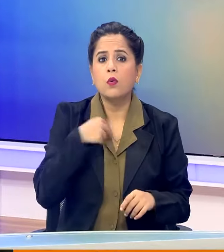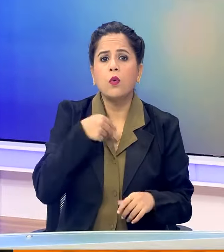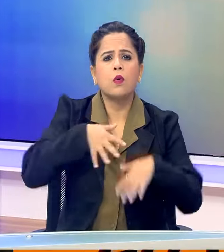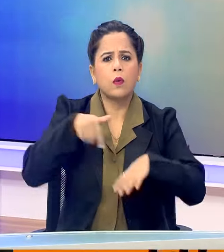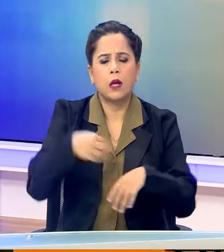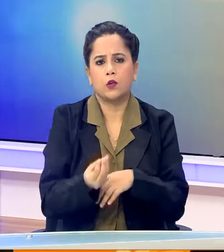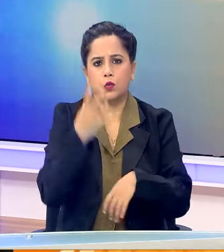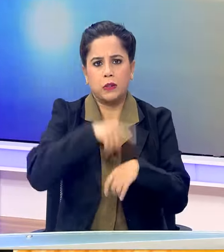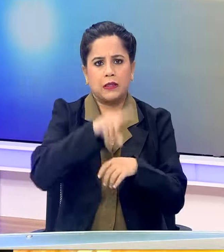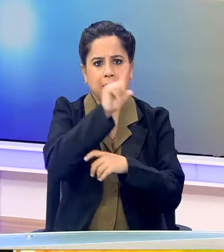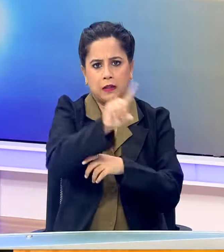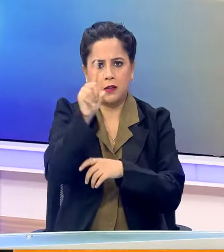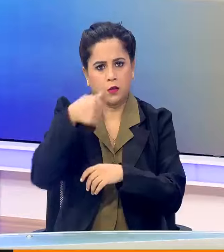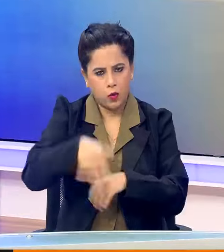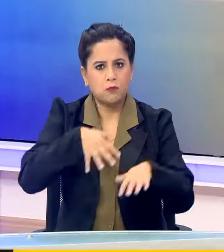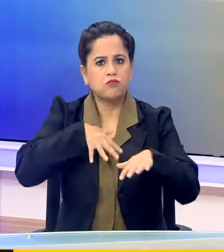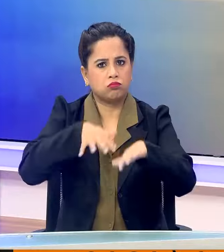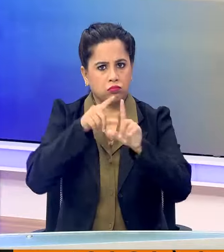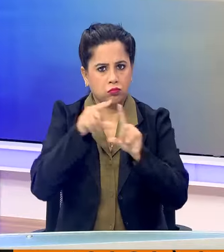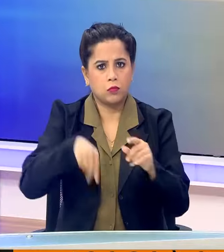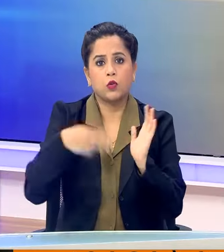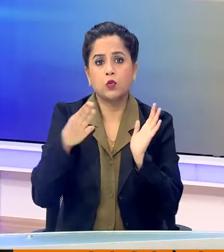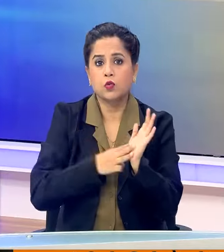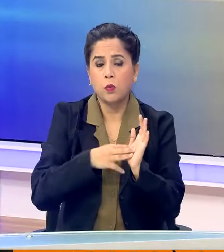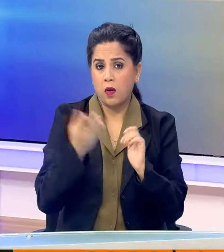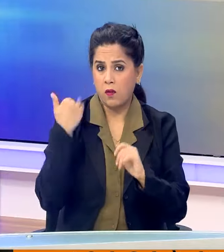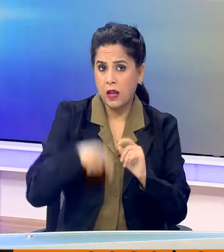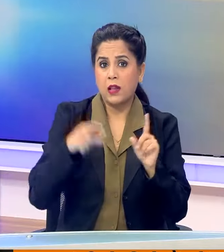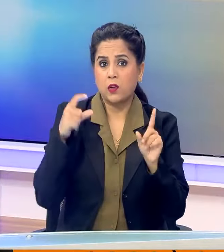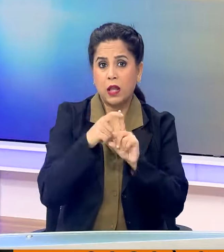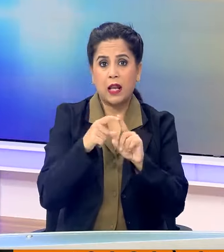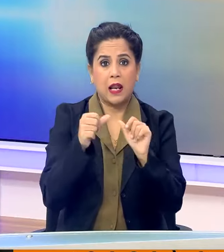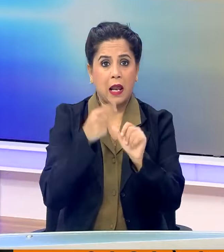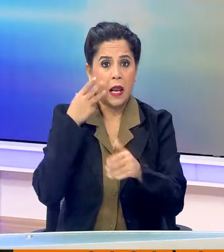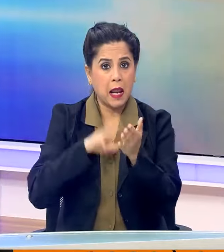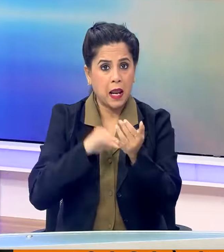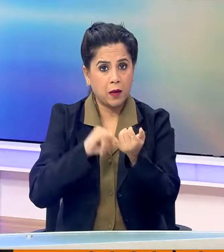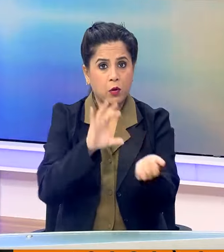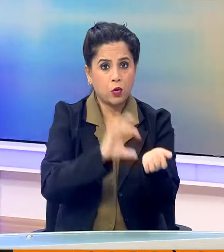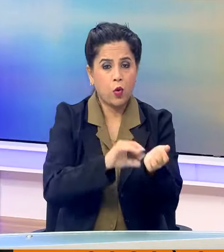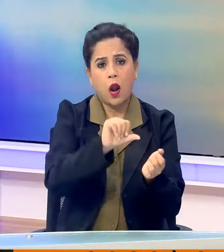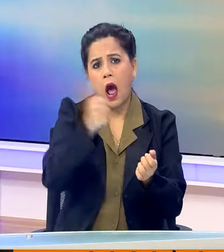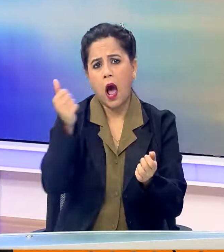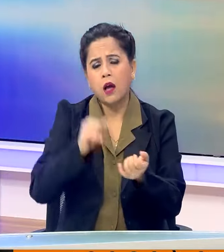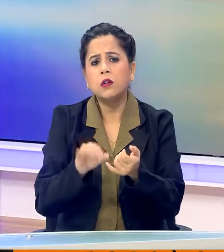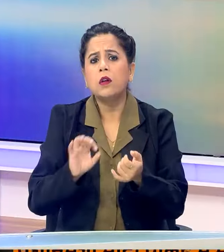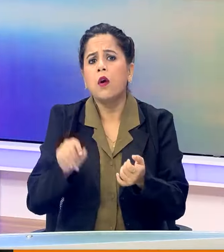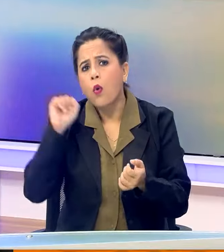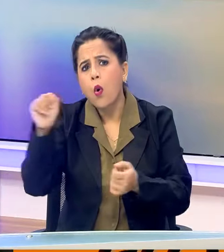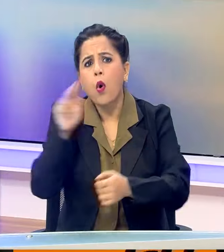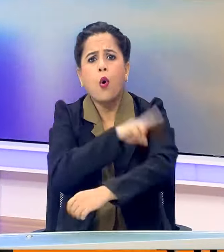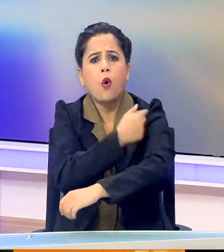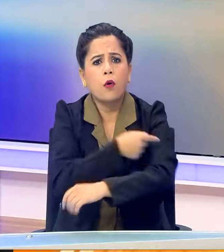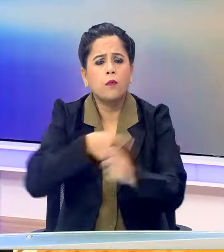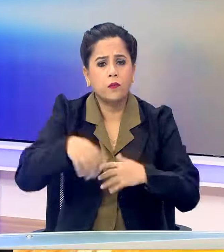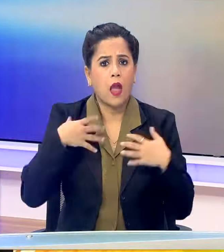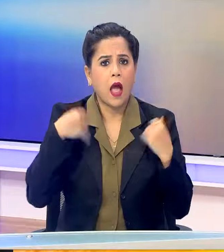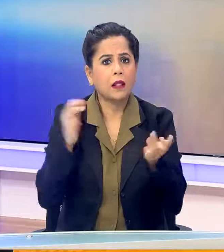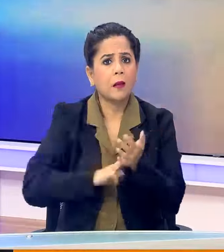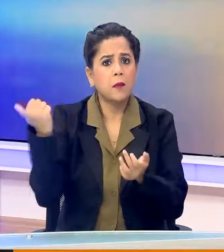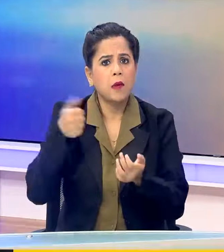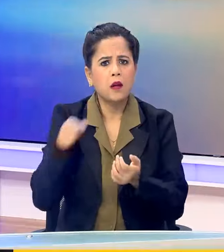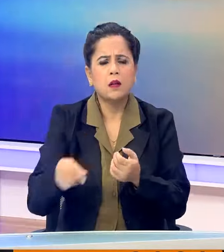आज सुबह 11:00 बजे निकालेंगे सोमवार को ही दिल्ली एम्स के डॉक्टरों समेत अन्य अस्पतालों के डॉक्टरों ने स्वास्थ्य मंत्रालय